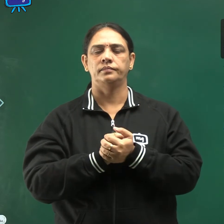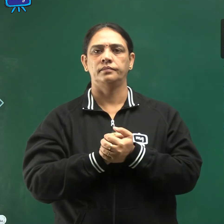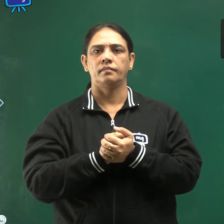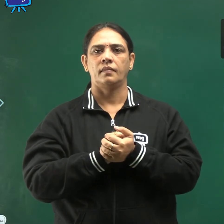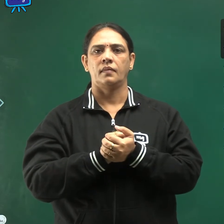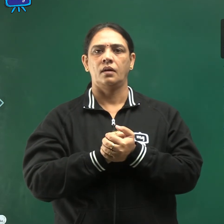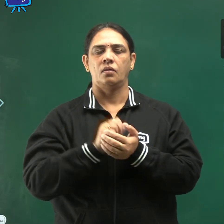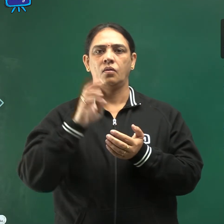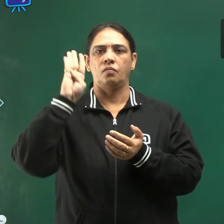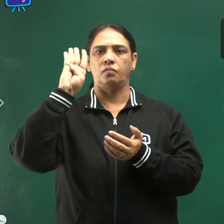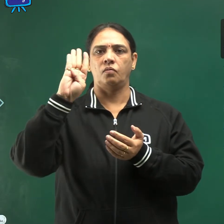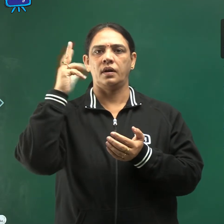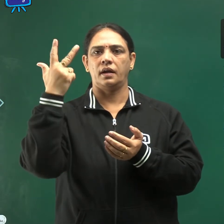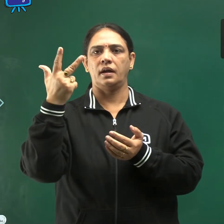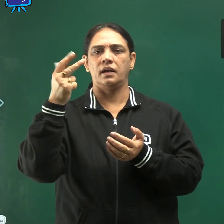48 डिग्री